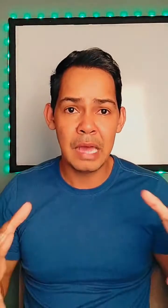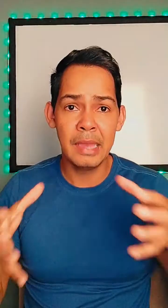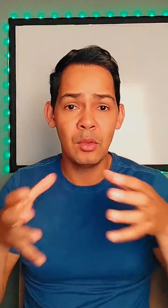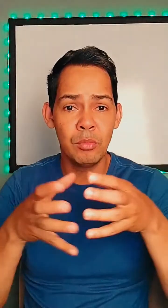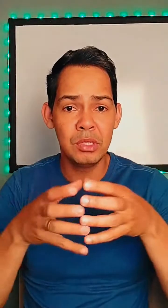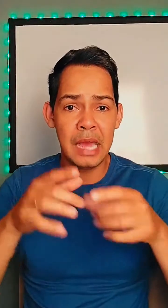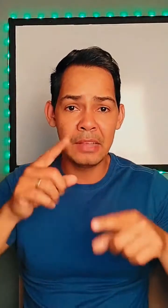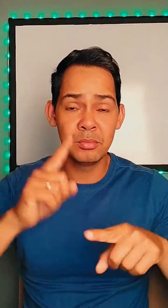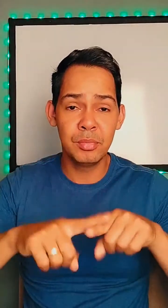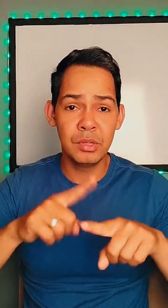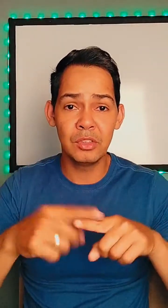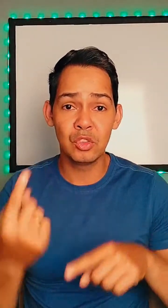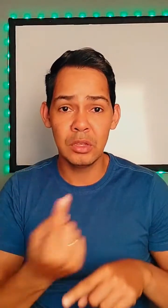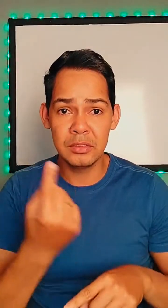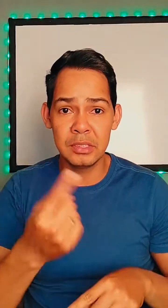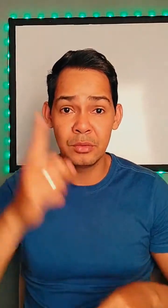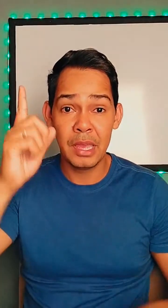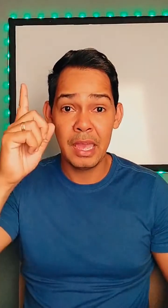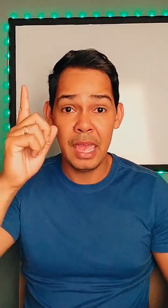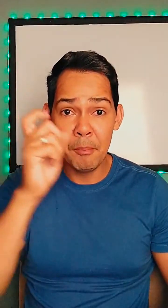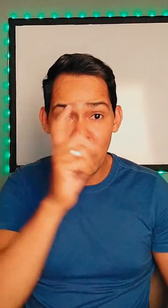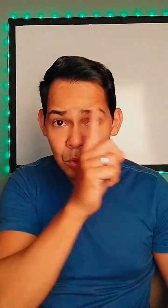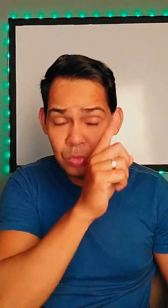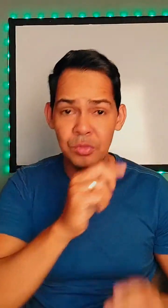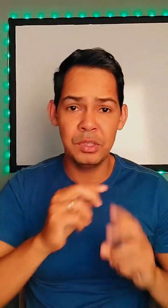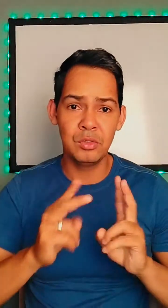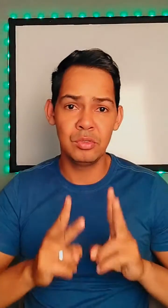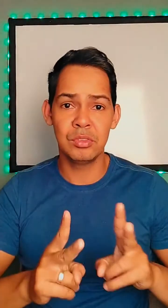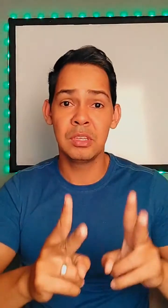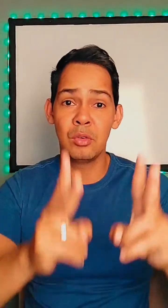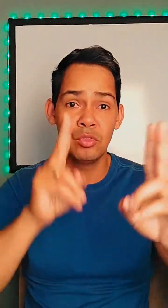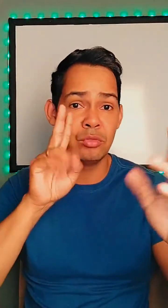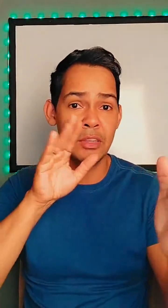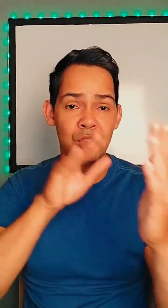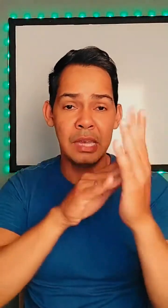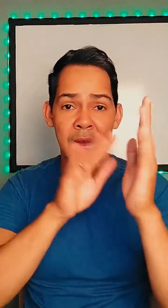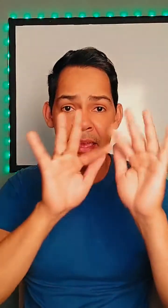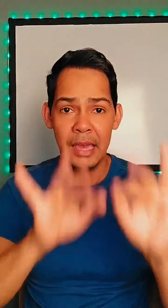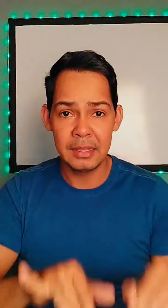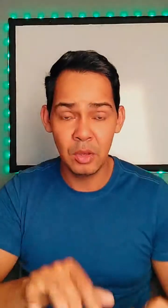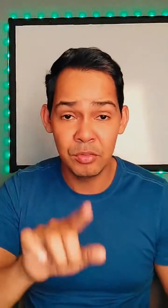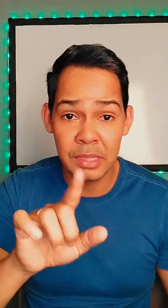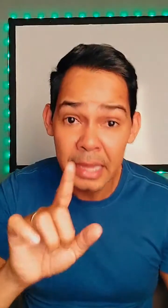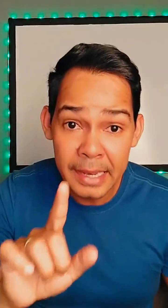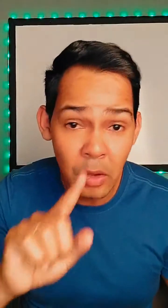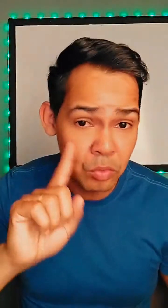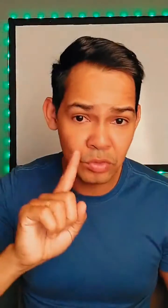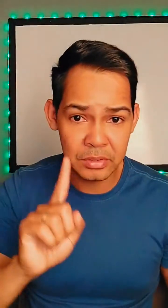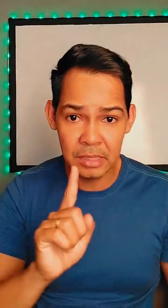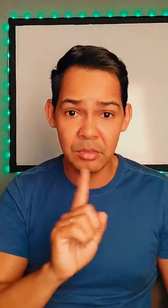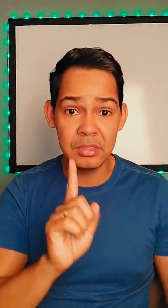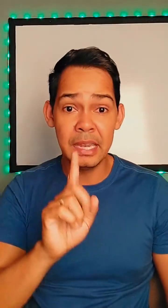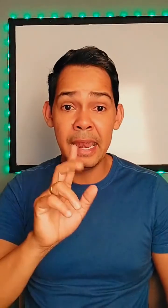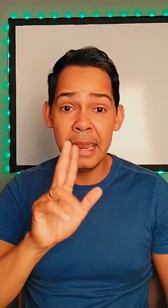em comunidade, porque sozinho é muito difícil de você continuar e chegar até o fim. Não vou dizer que você não